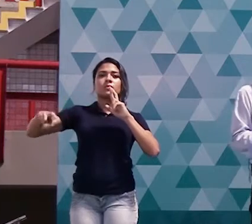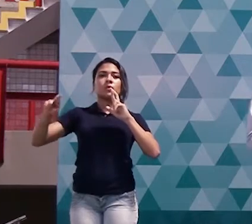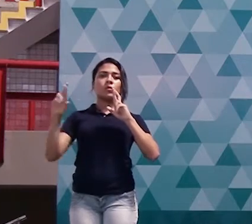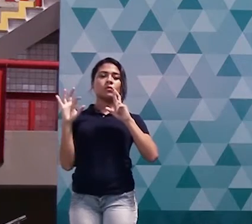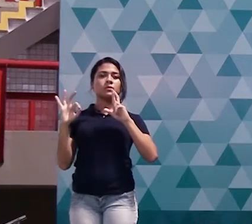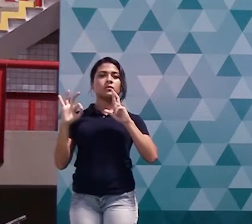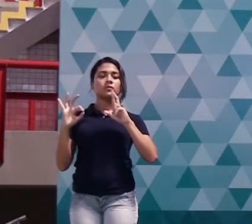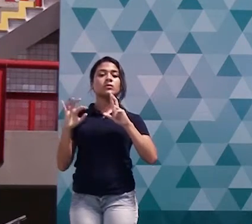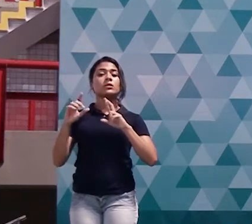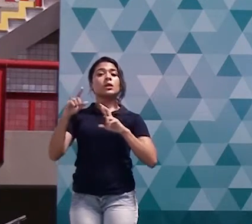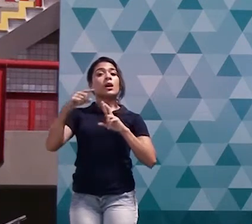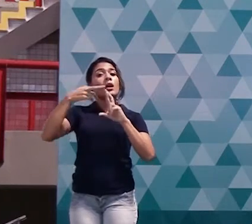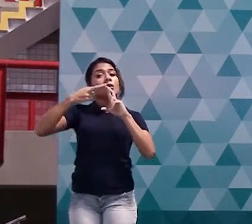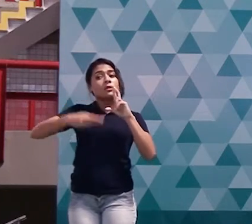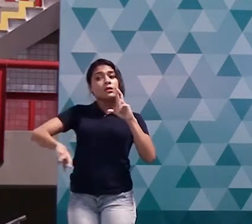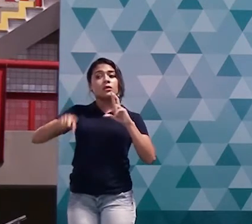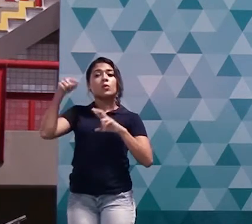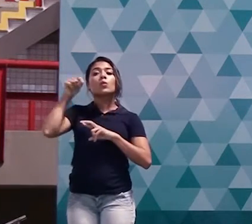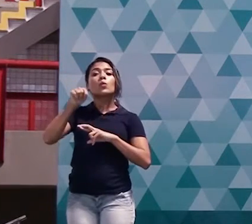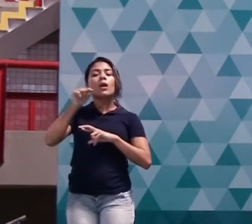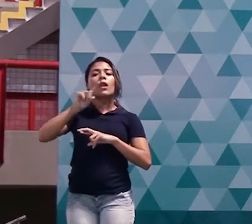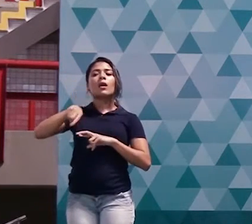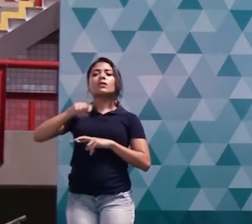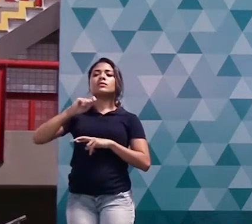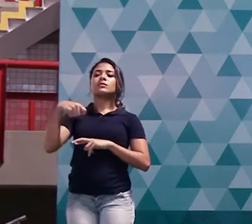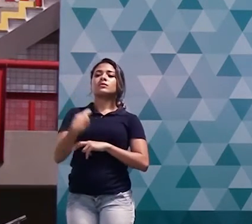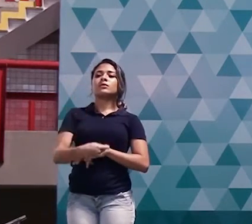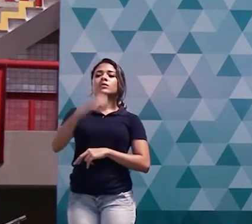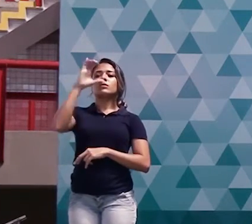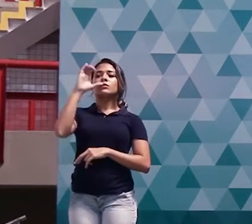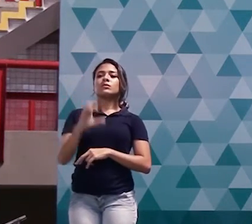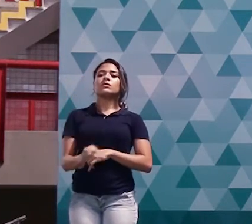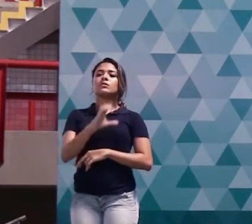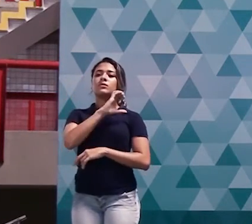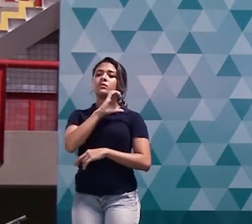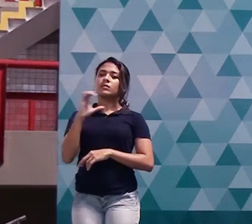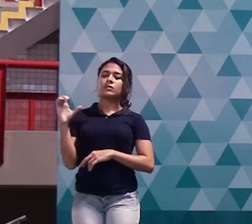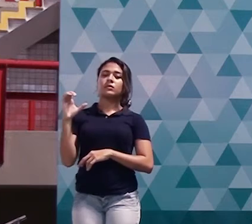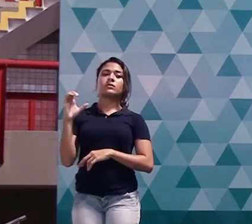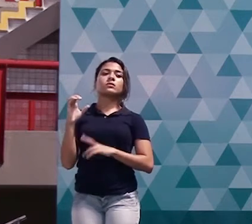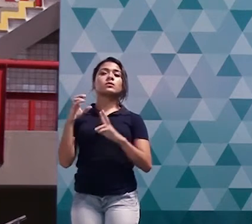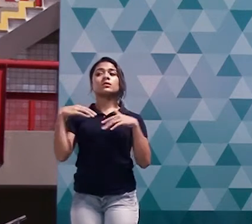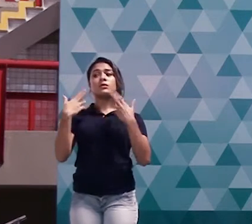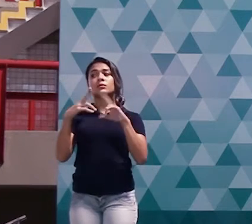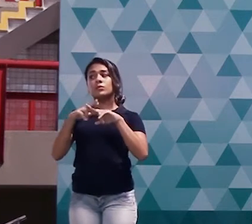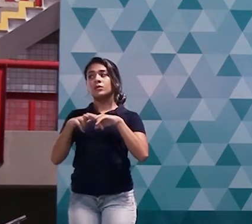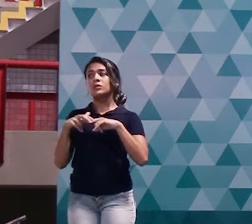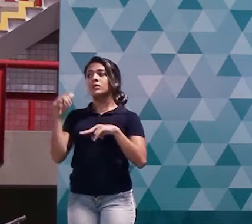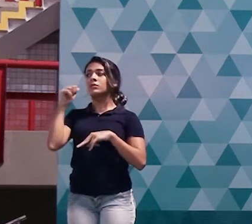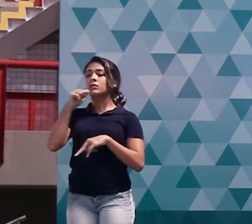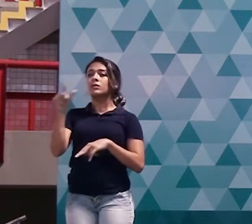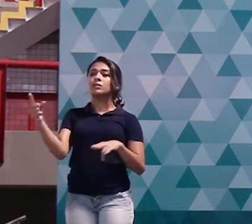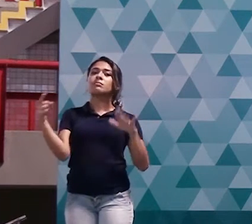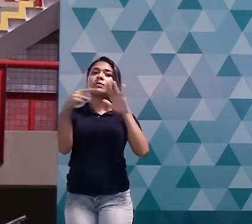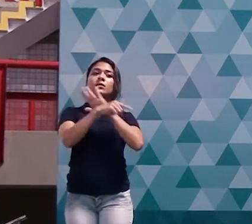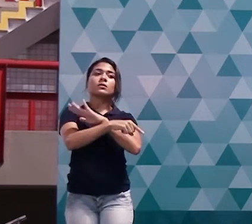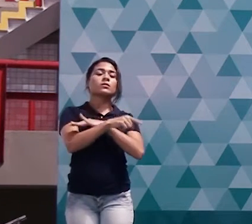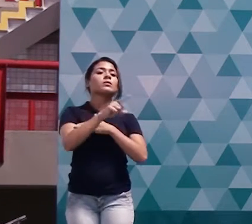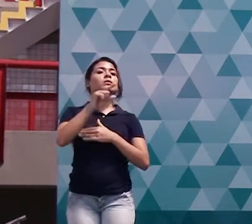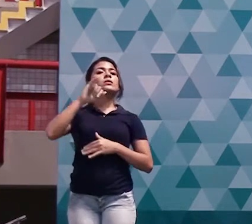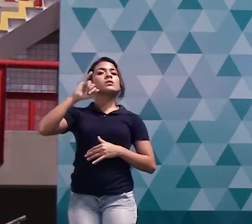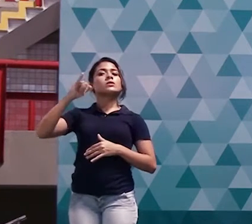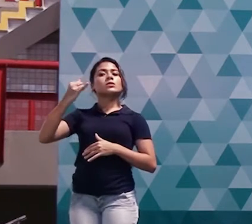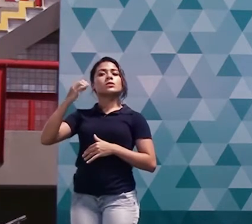uma sociedade católica. E aí vem a pergunta que a minha gatinha trouxe aqui, ó. Os jesuítas